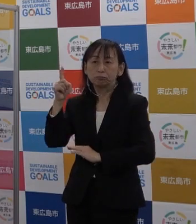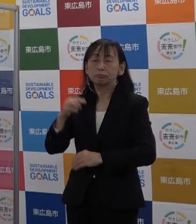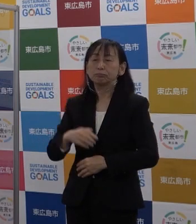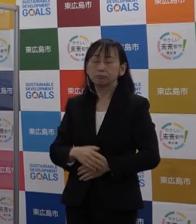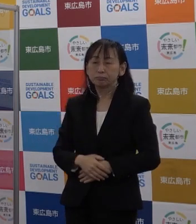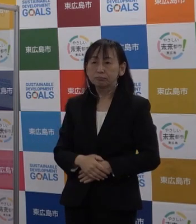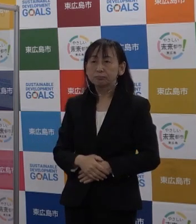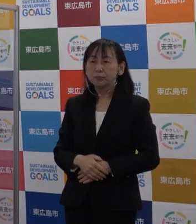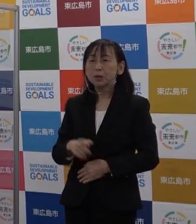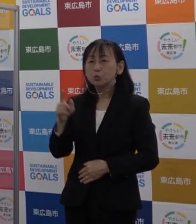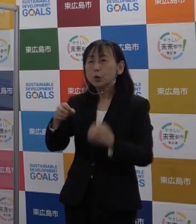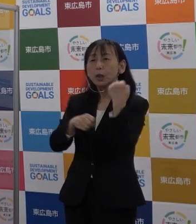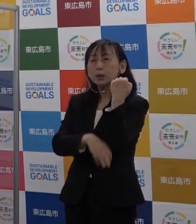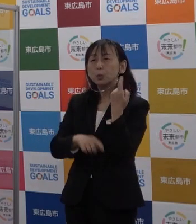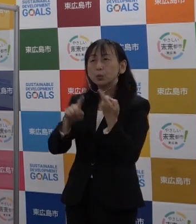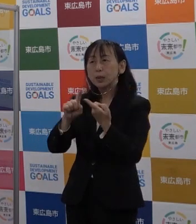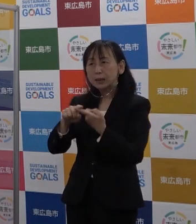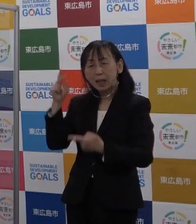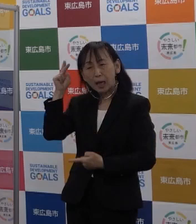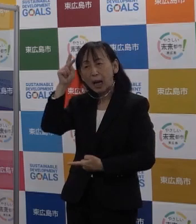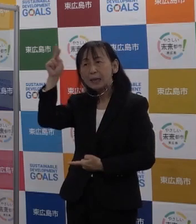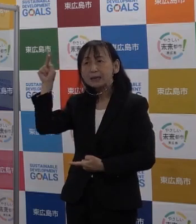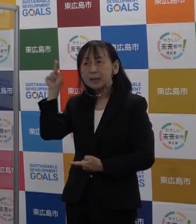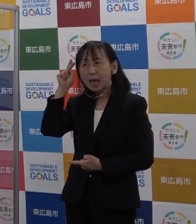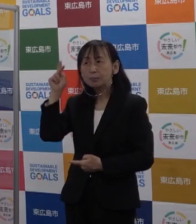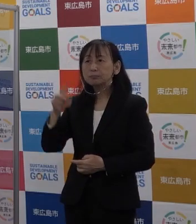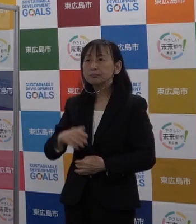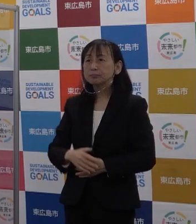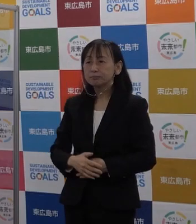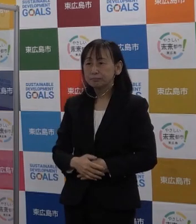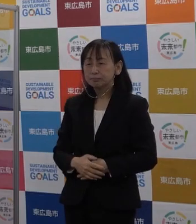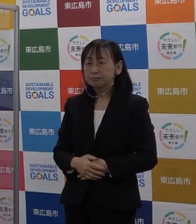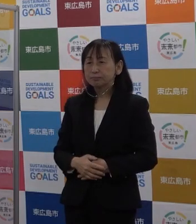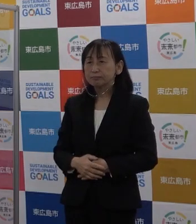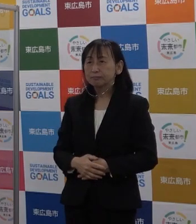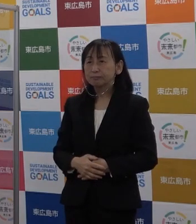な概念なんですが、もう一つの